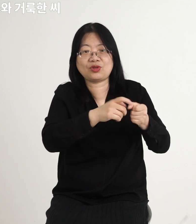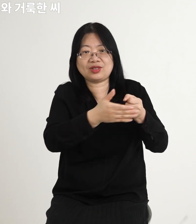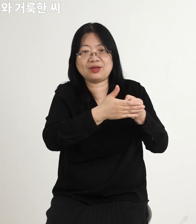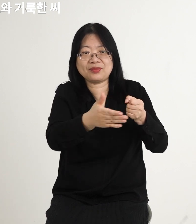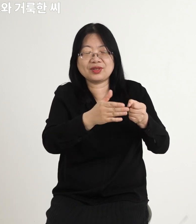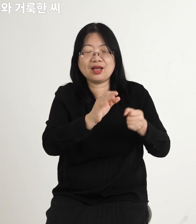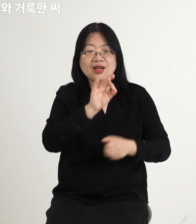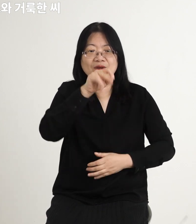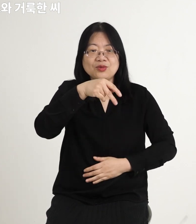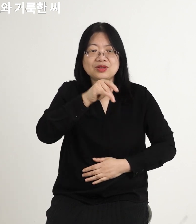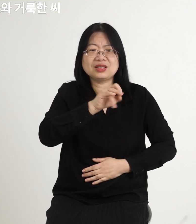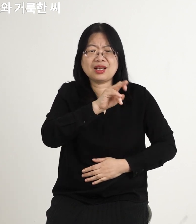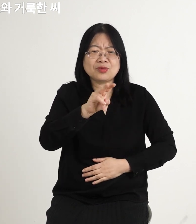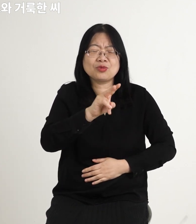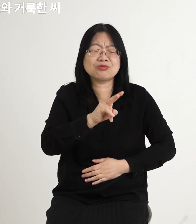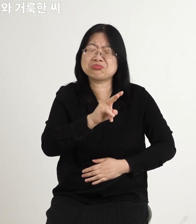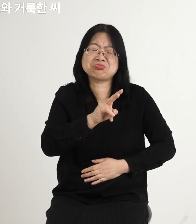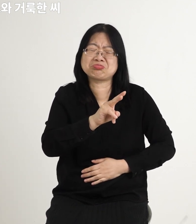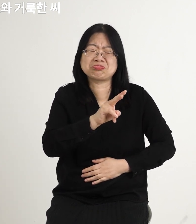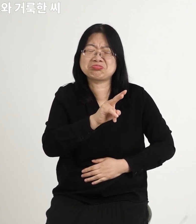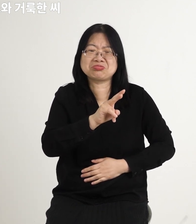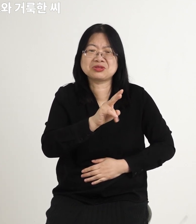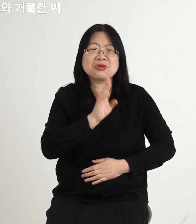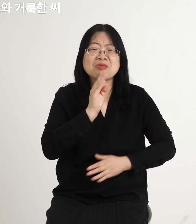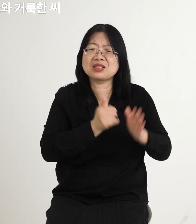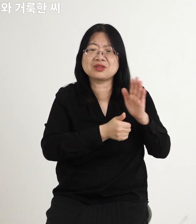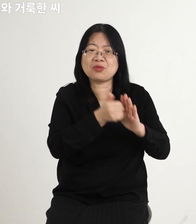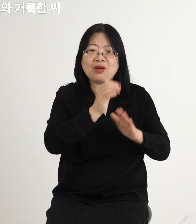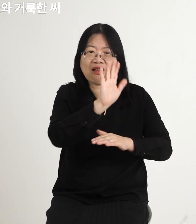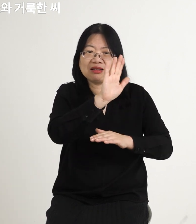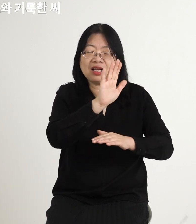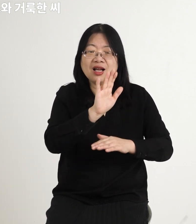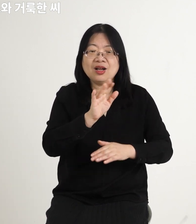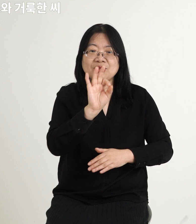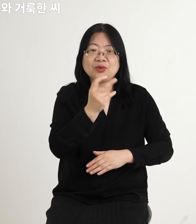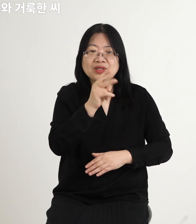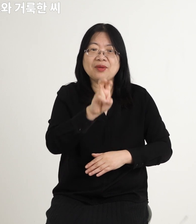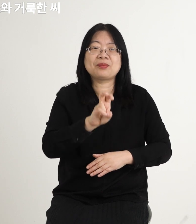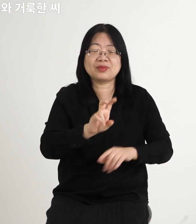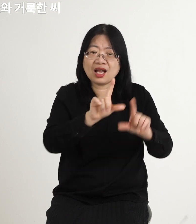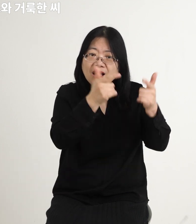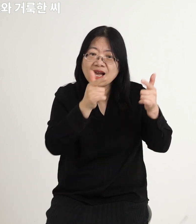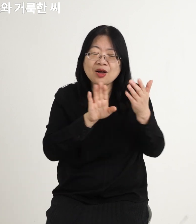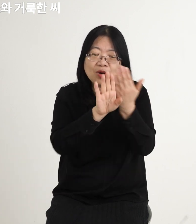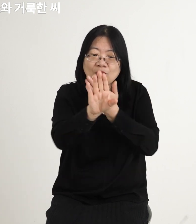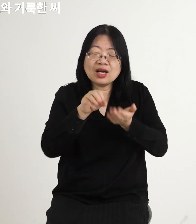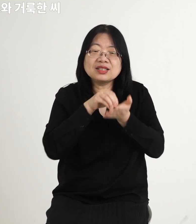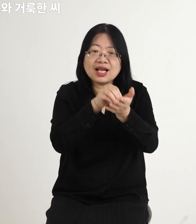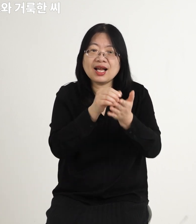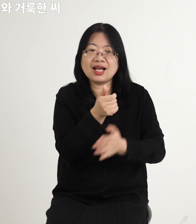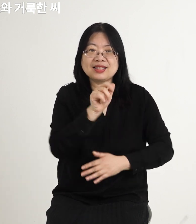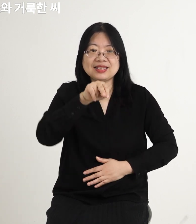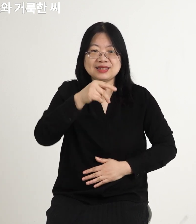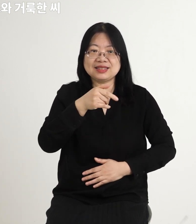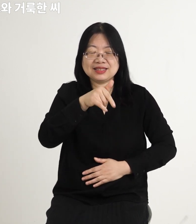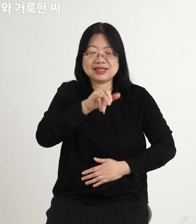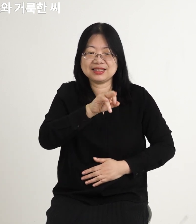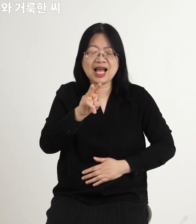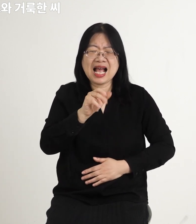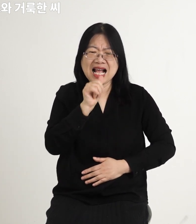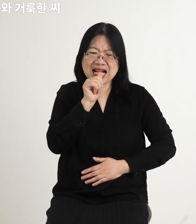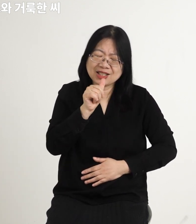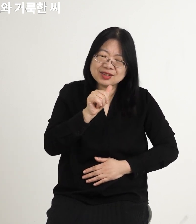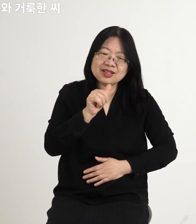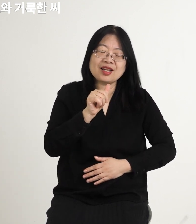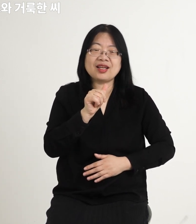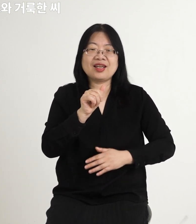우시아도 아니었어요. 요담도 아니었어요. 이제 이 이후에 등장할 히스기야도